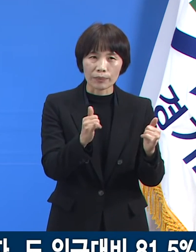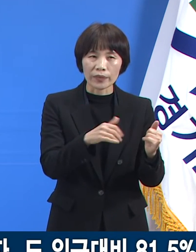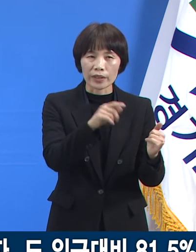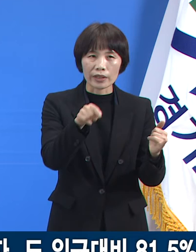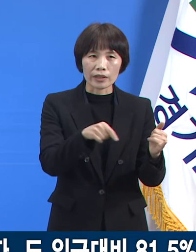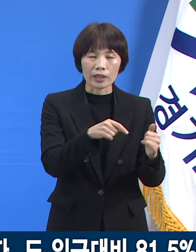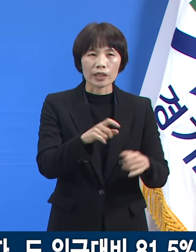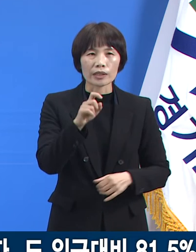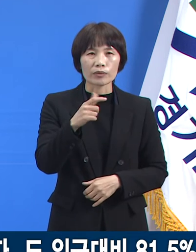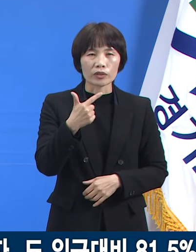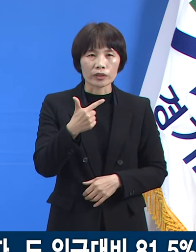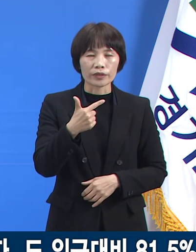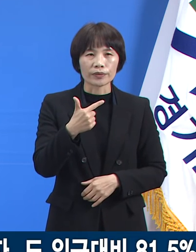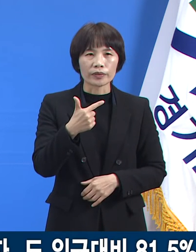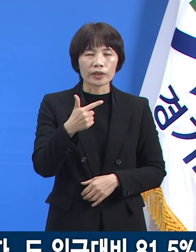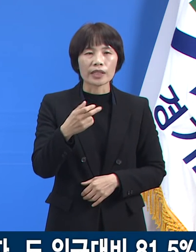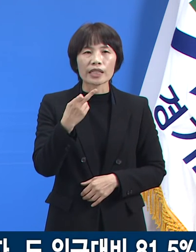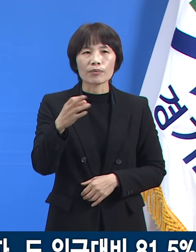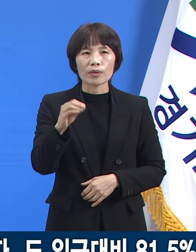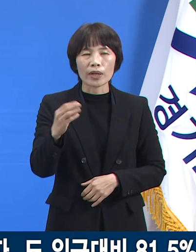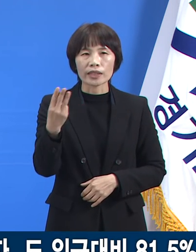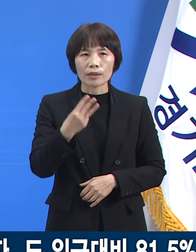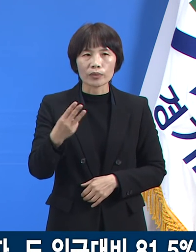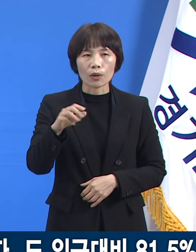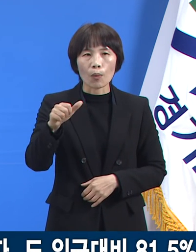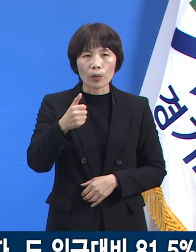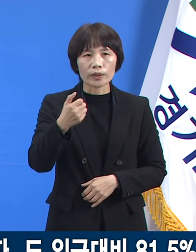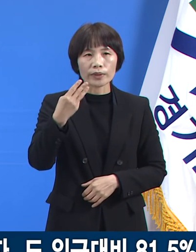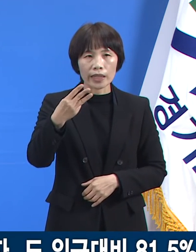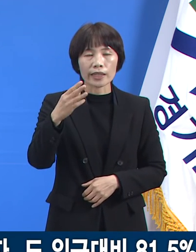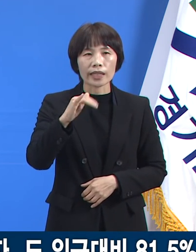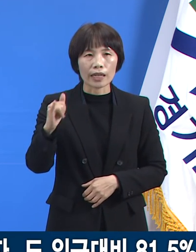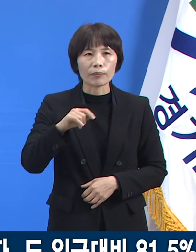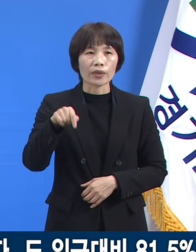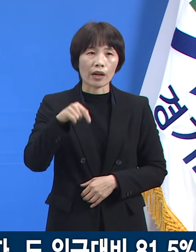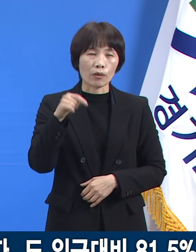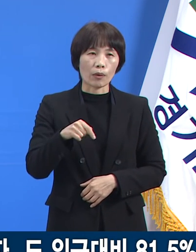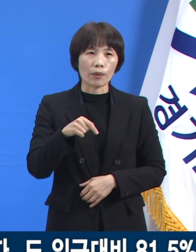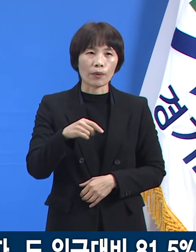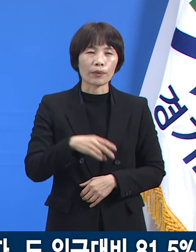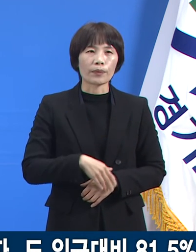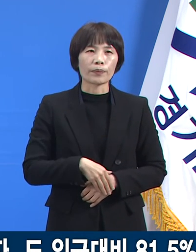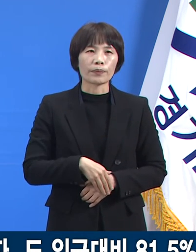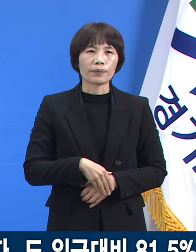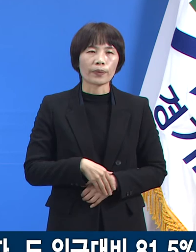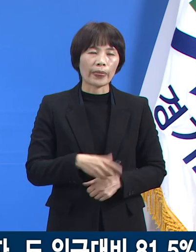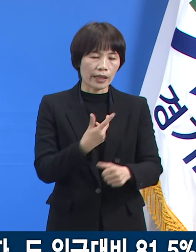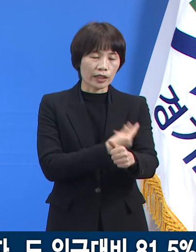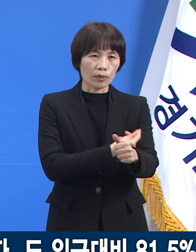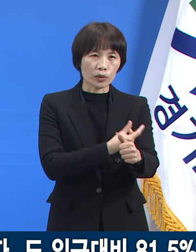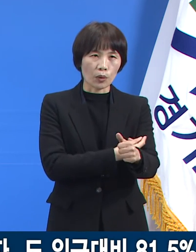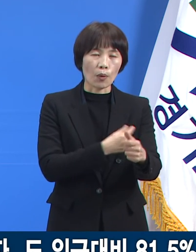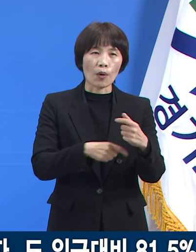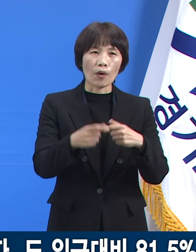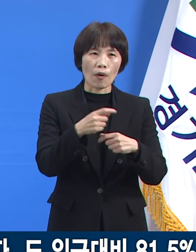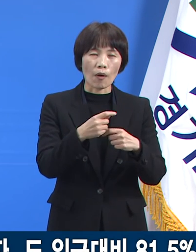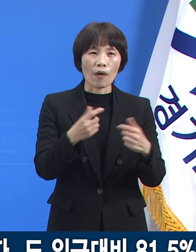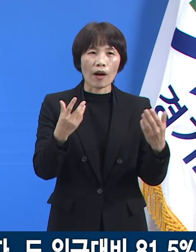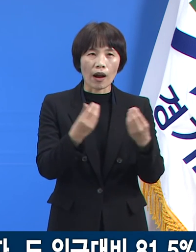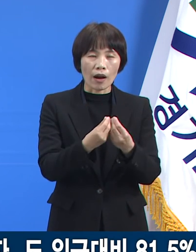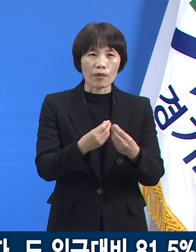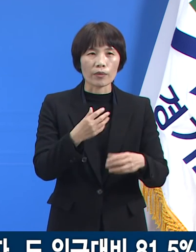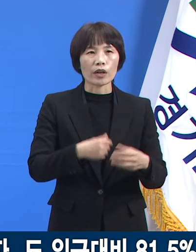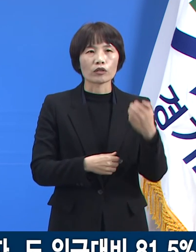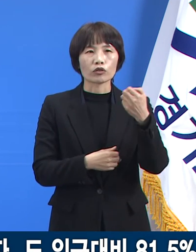16시 기준 대상자 12만 3,954명 중 11만 9,852명이 접종을 완료하여